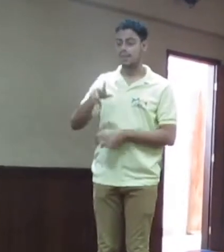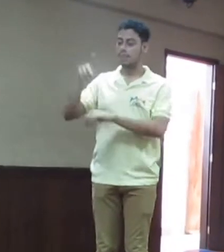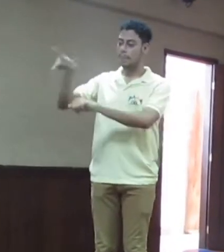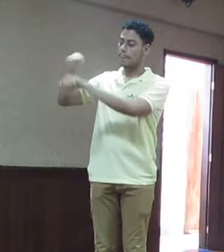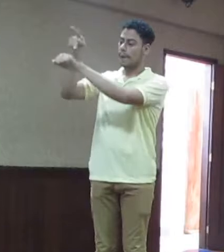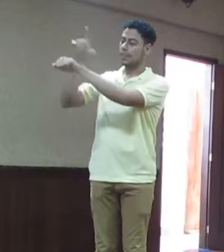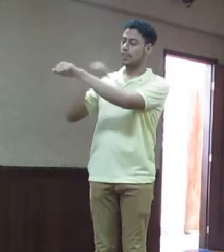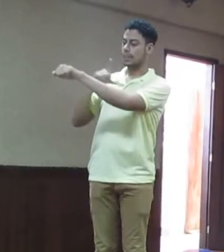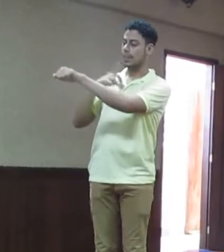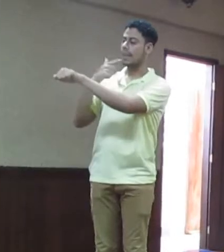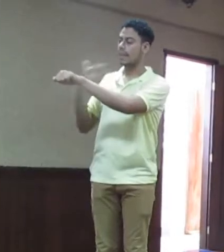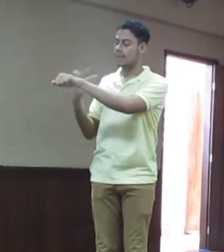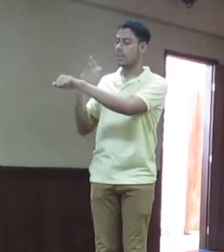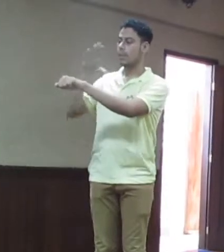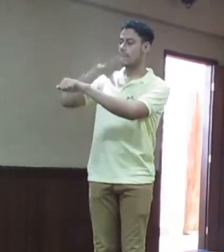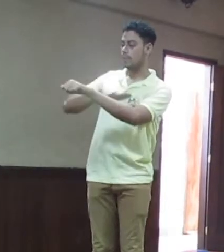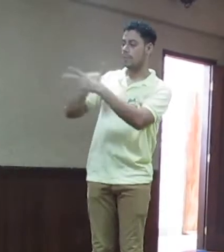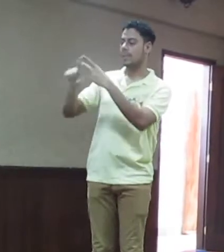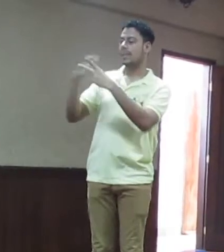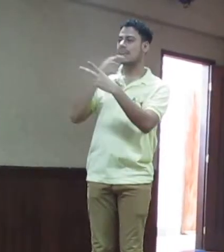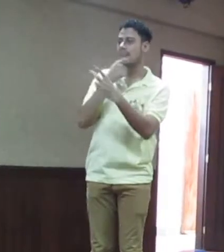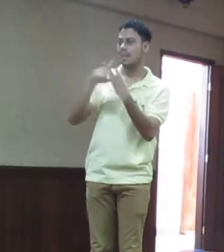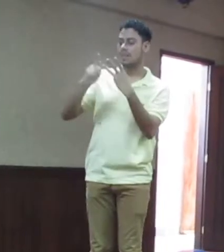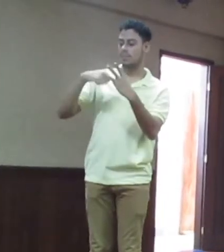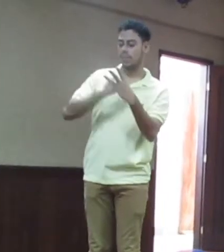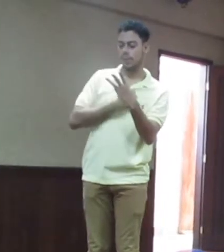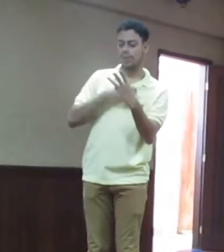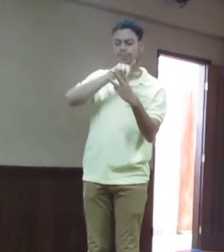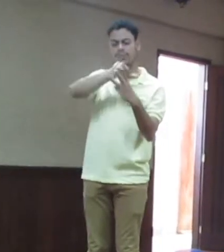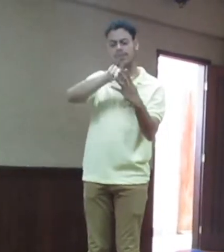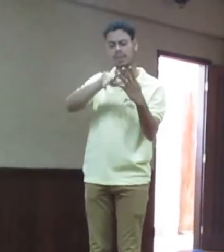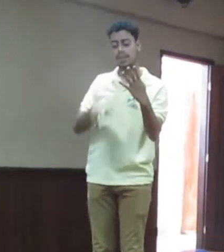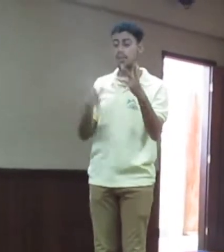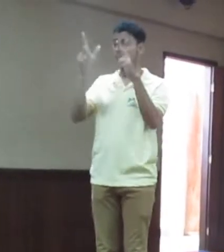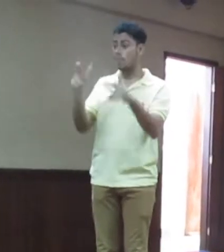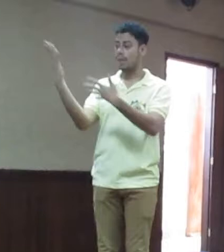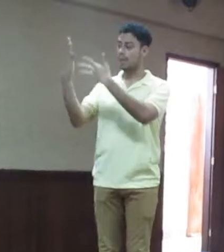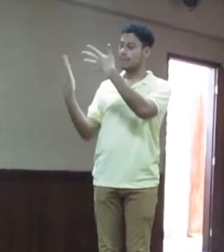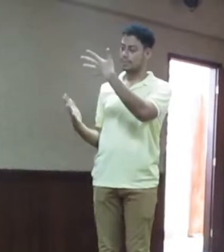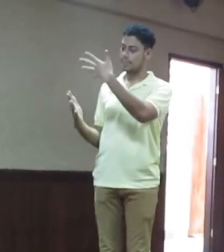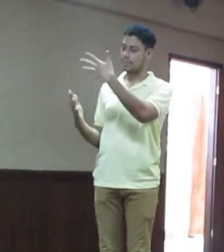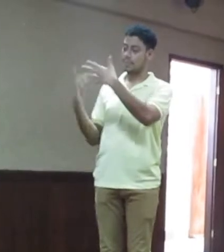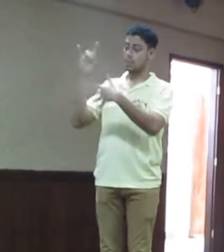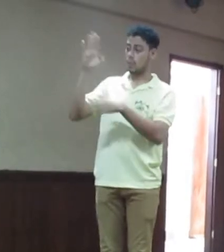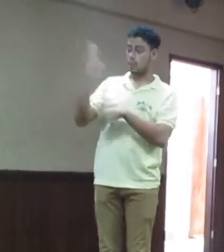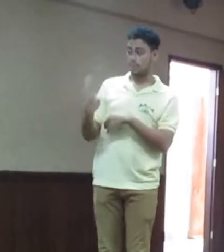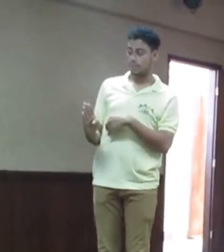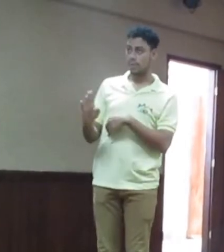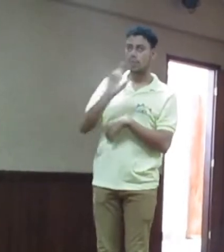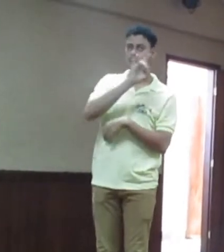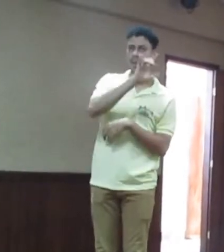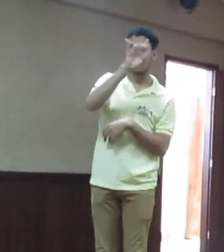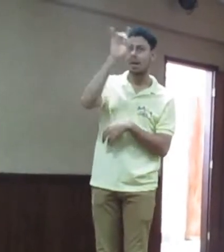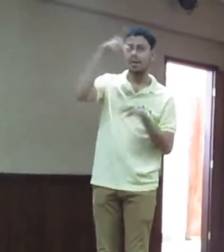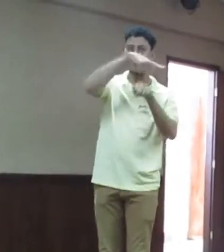como o português, o inglês, o espanhol. Assim a Libras também é a mesma coisa. Cada